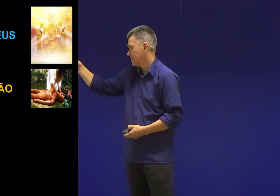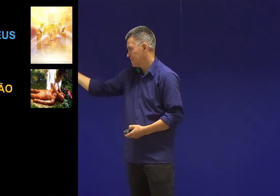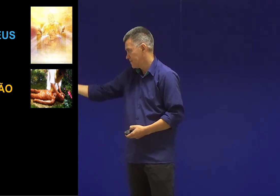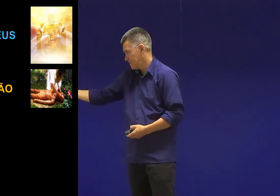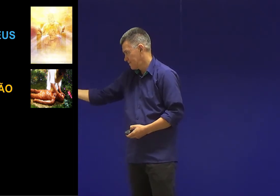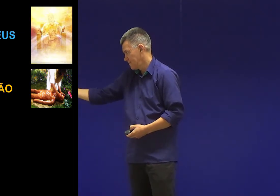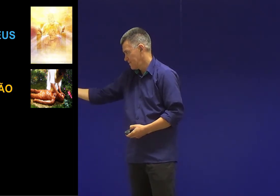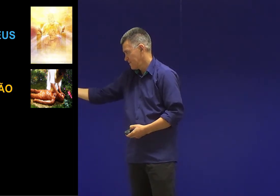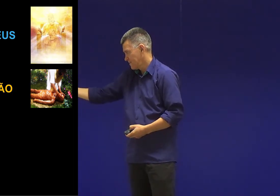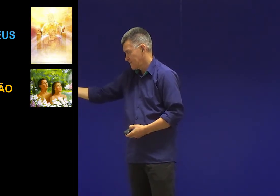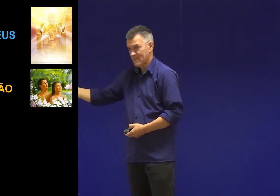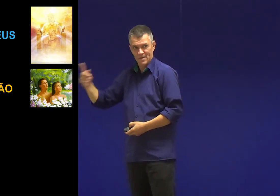Adão,